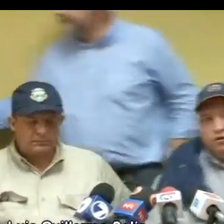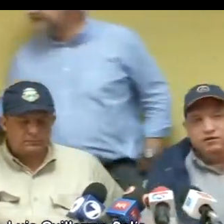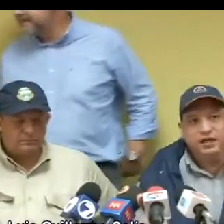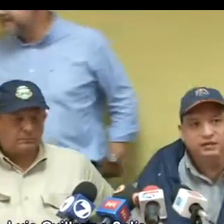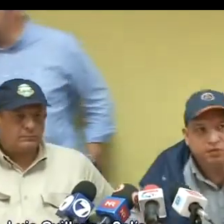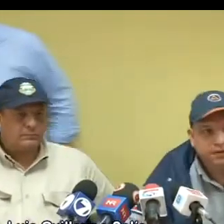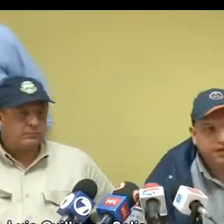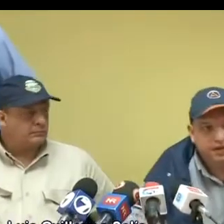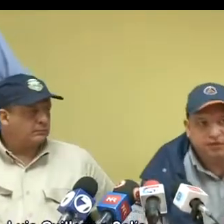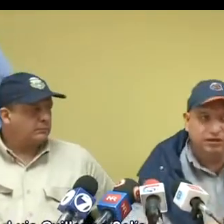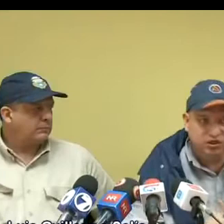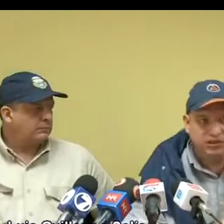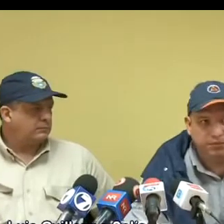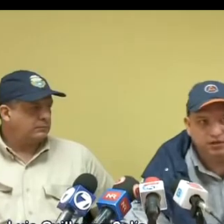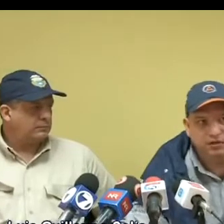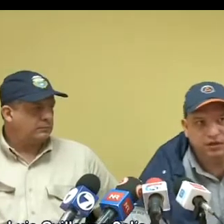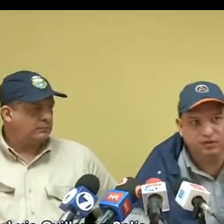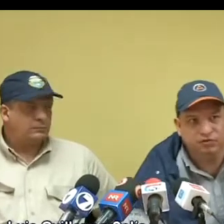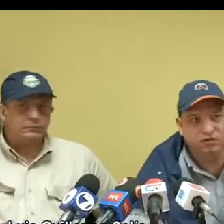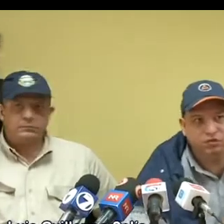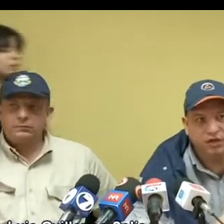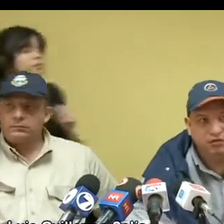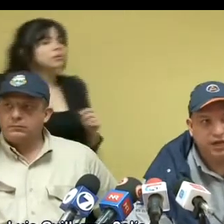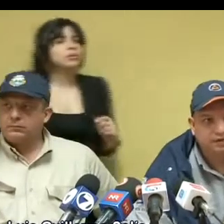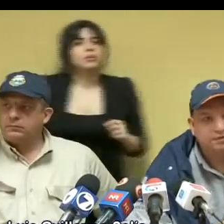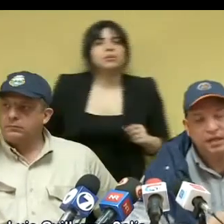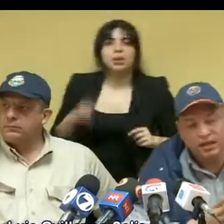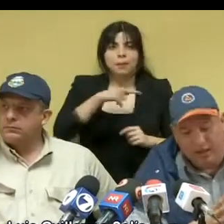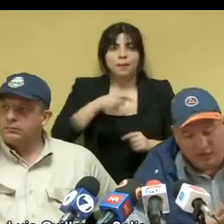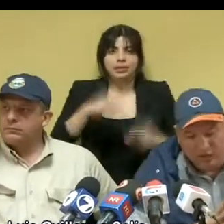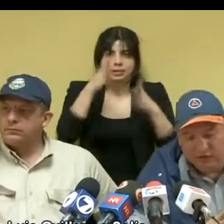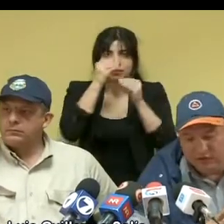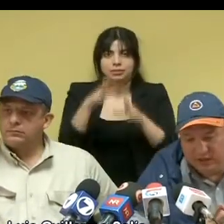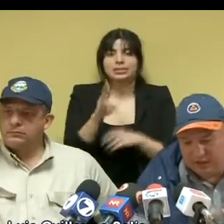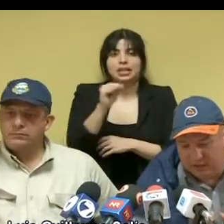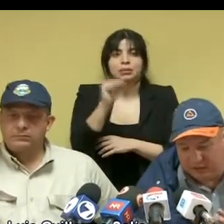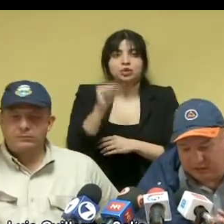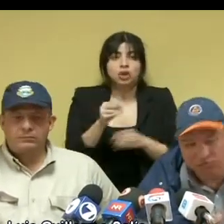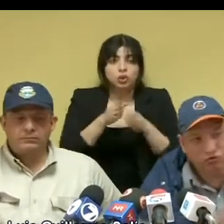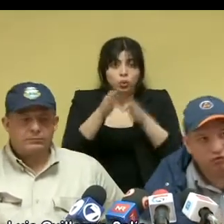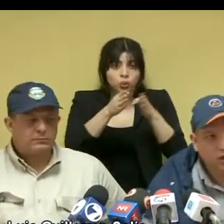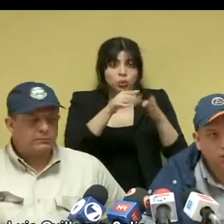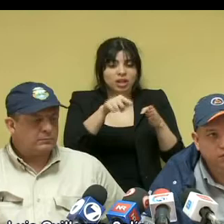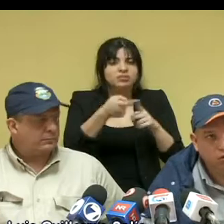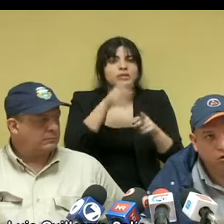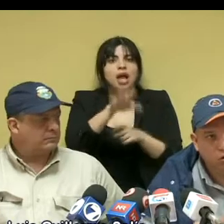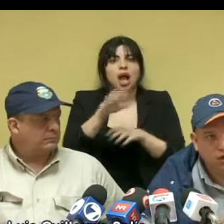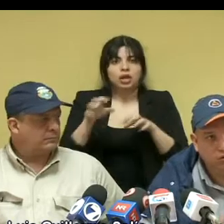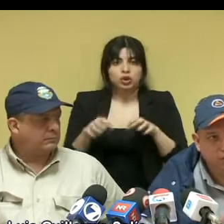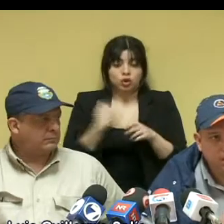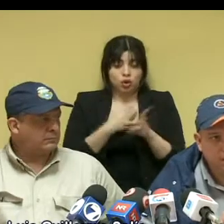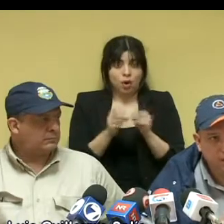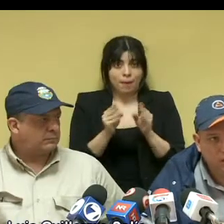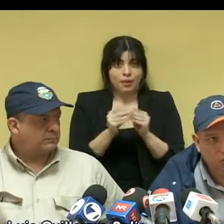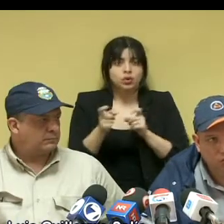Sí, como decía el señor presidente, o sea, el 80% de las rutas son cantonales. Entonces, nosotros en la comisión